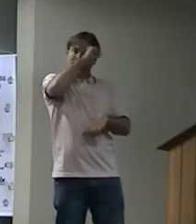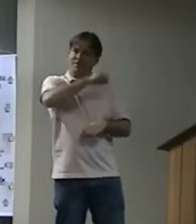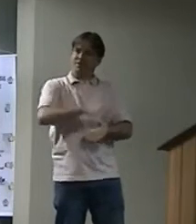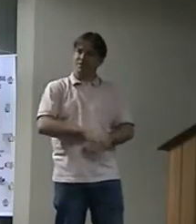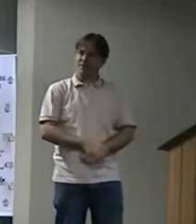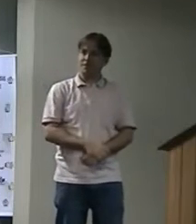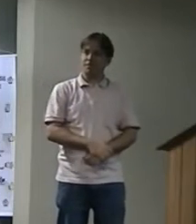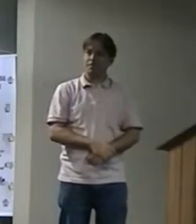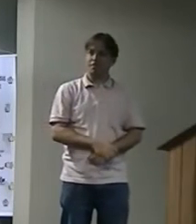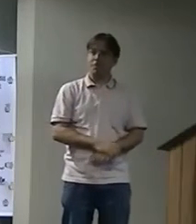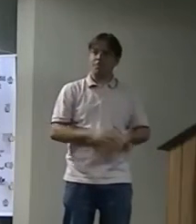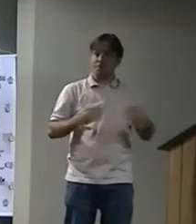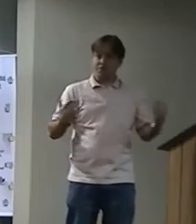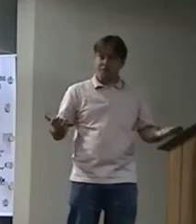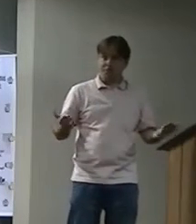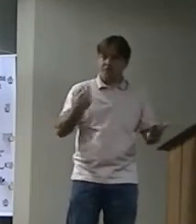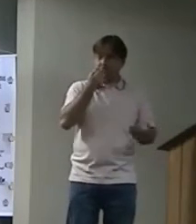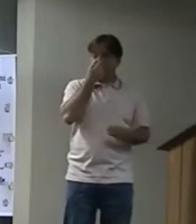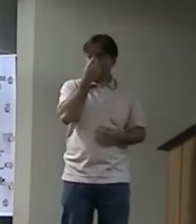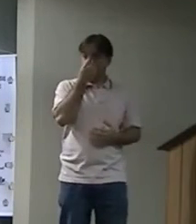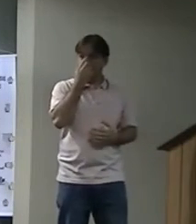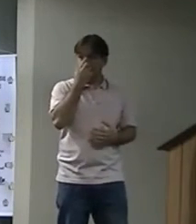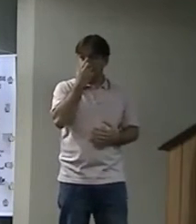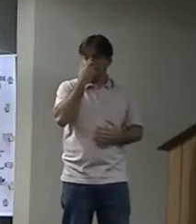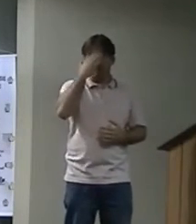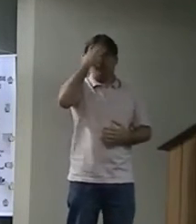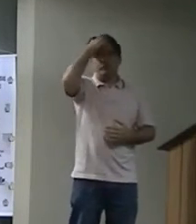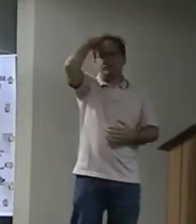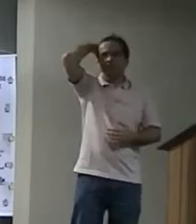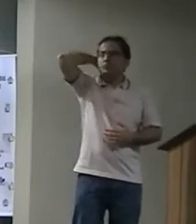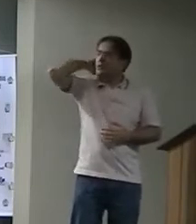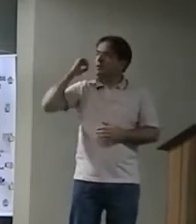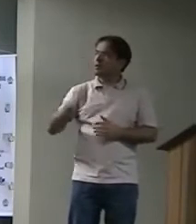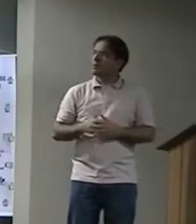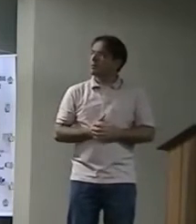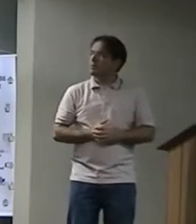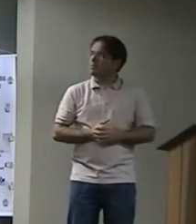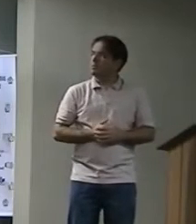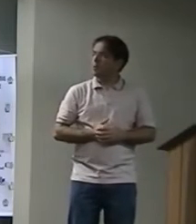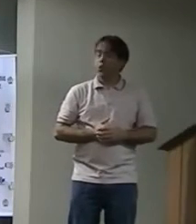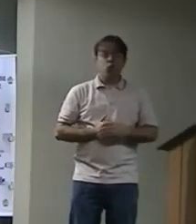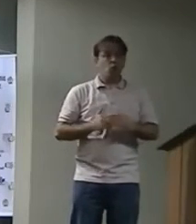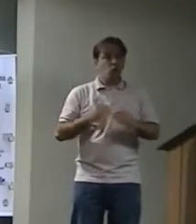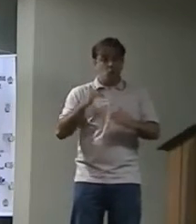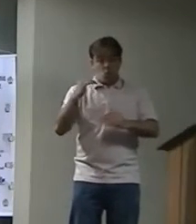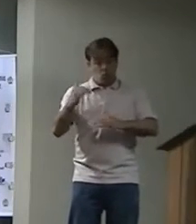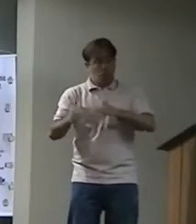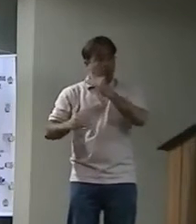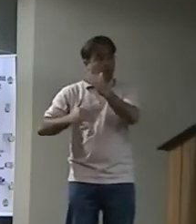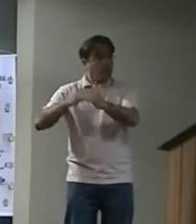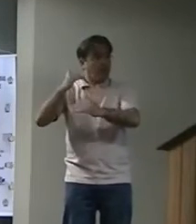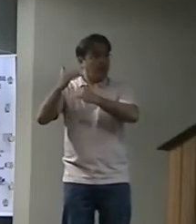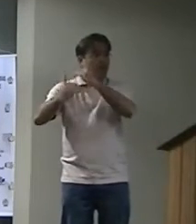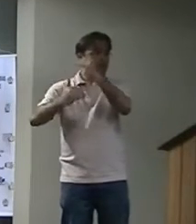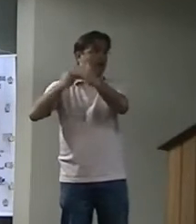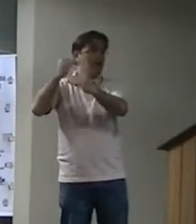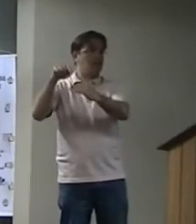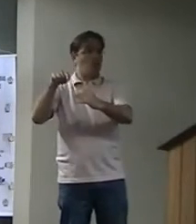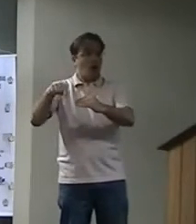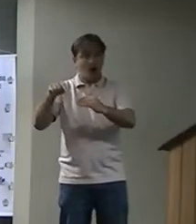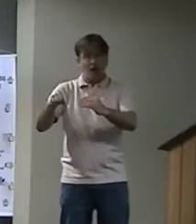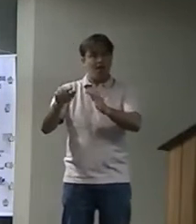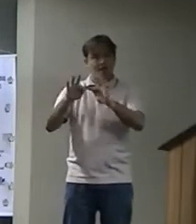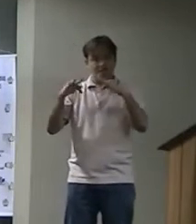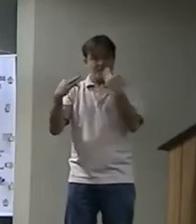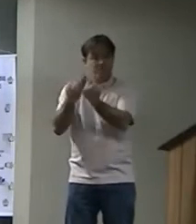dessa convivência, dessa adaptação, é que isso vai sendo formado. Então, sempre está explicando, né, que ele